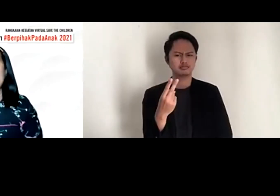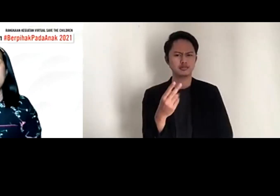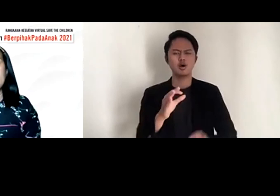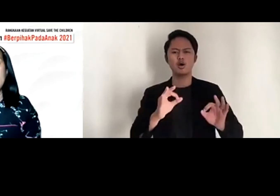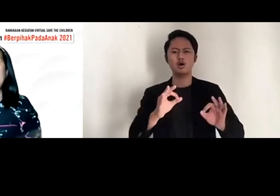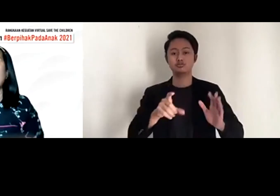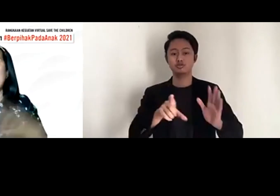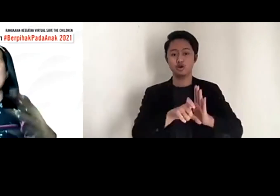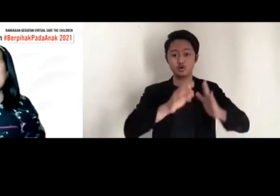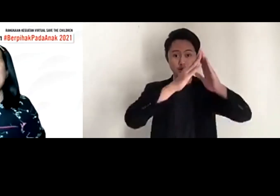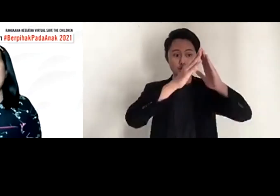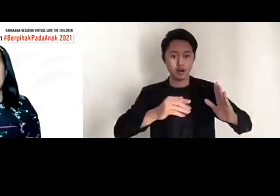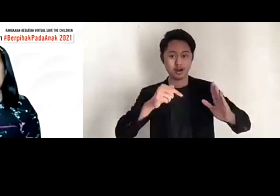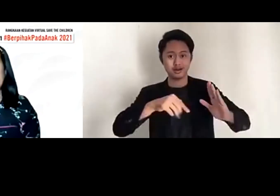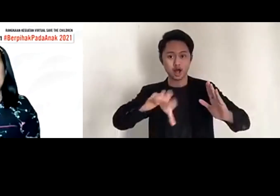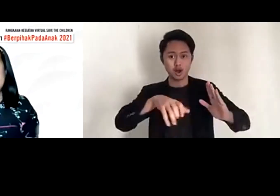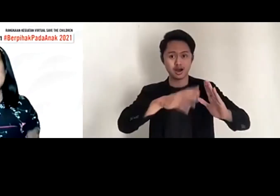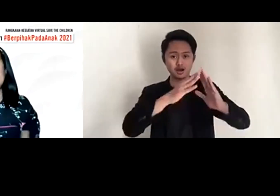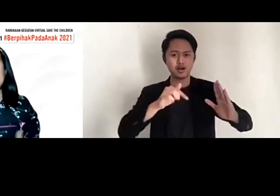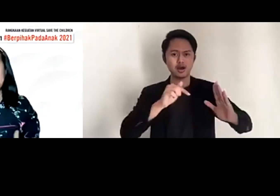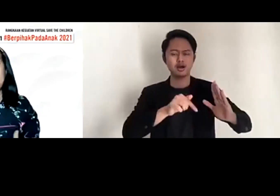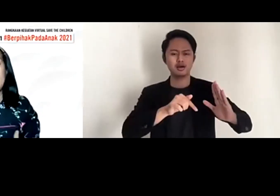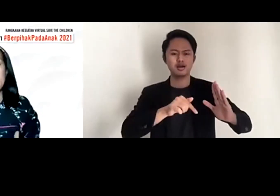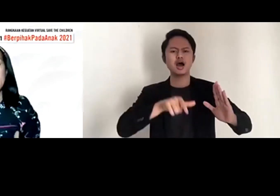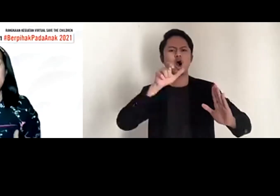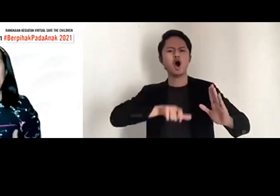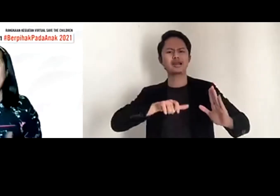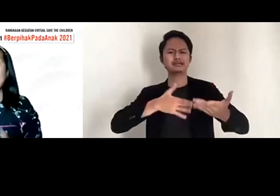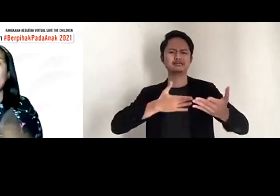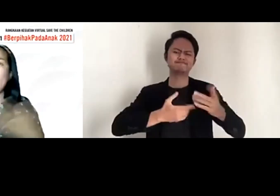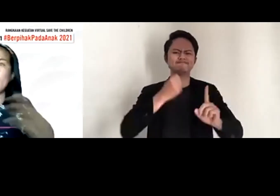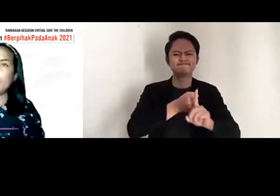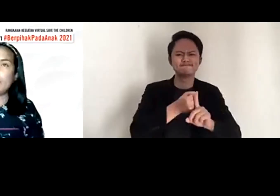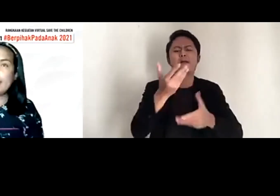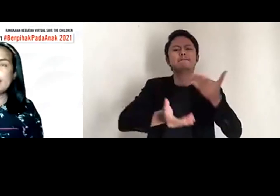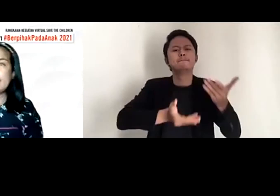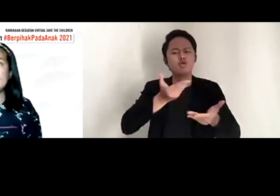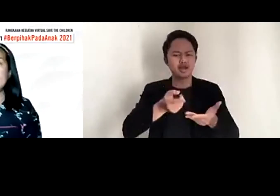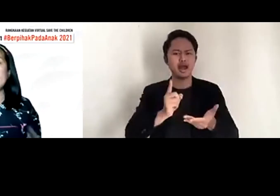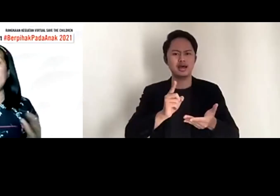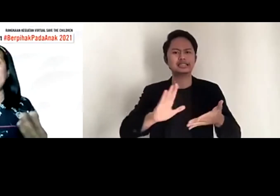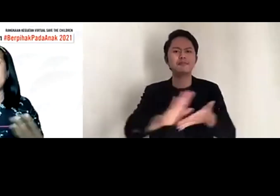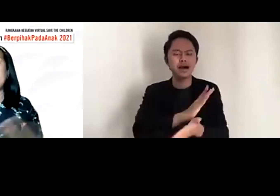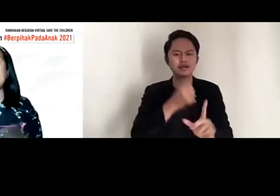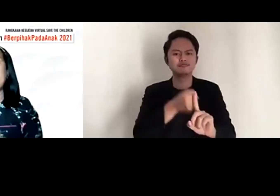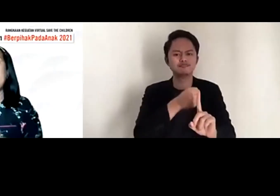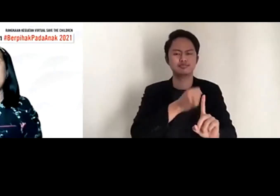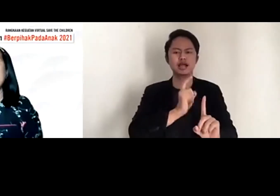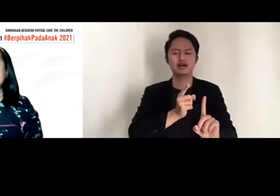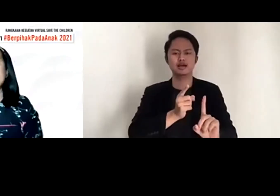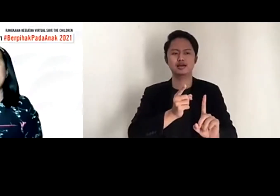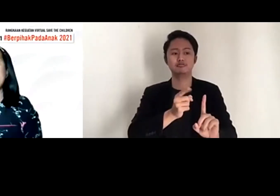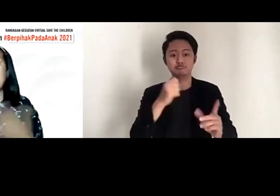tangga itu dia berpotensi melakukan kekerasan terhadap anak. Bahkan bukan hanya berpotensi saja, tetapi mereka